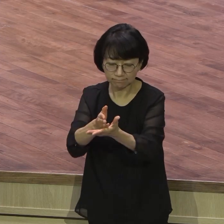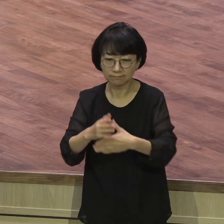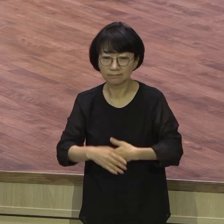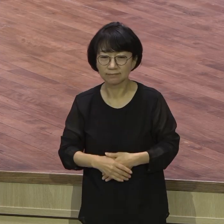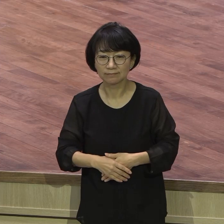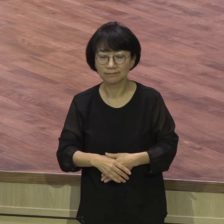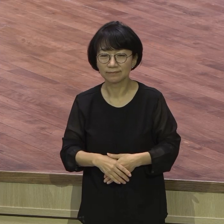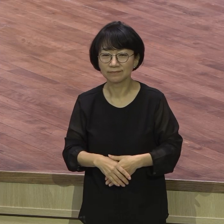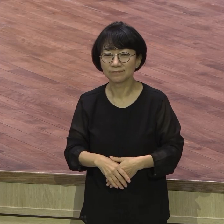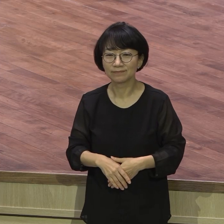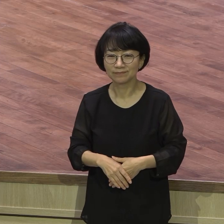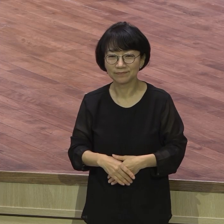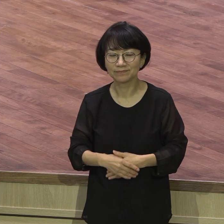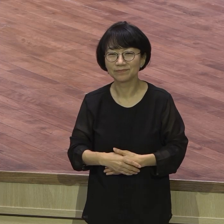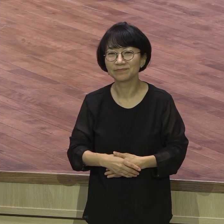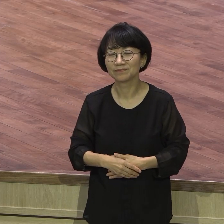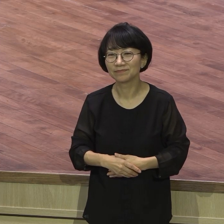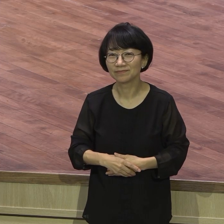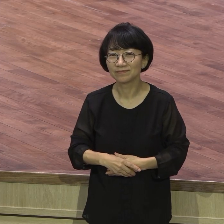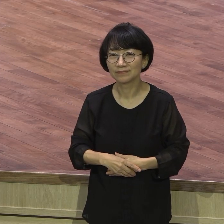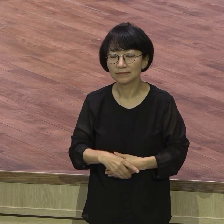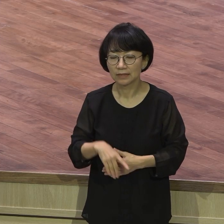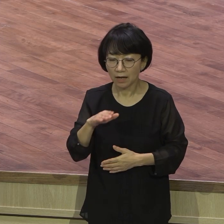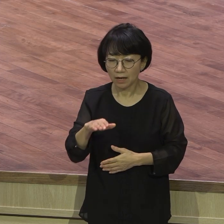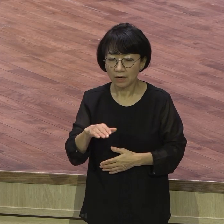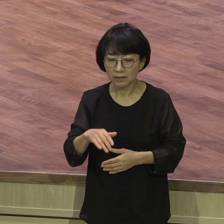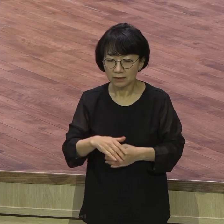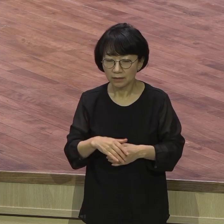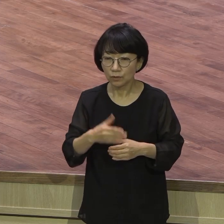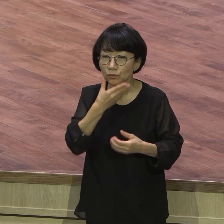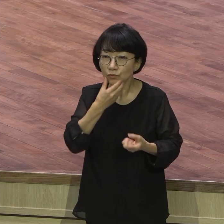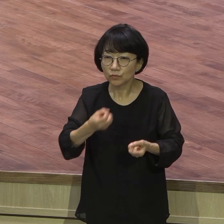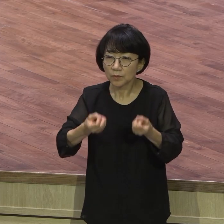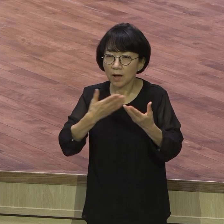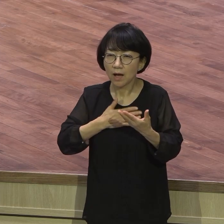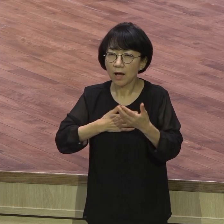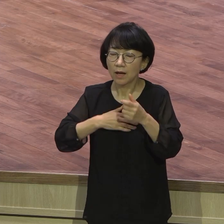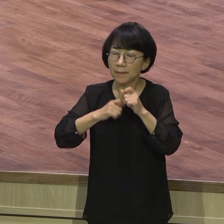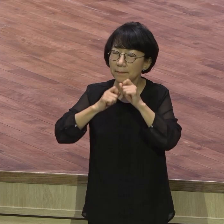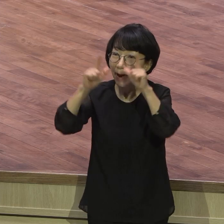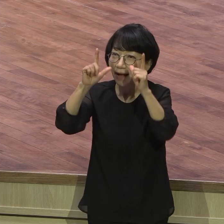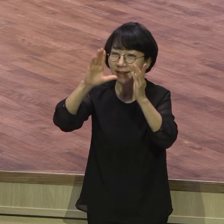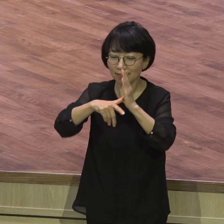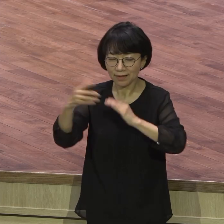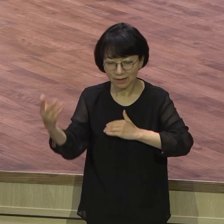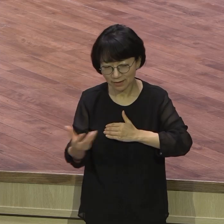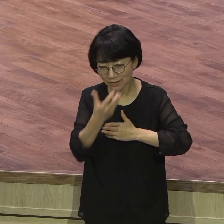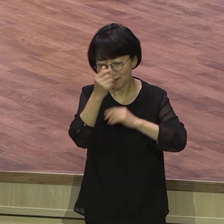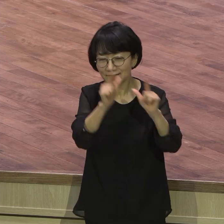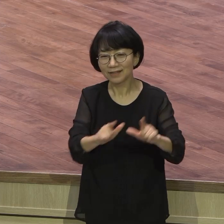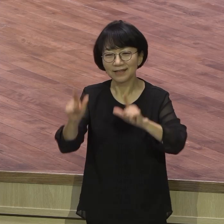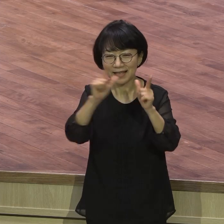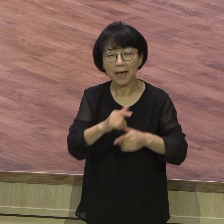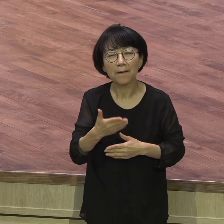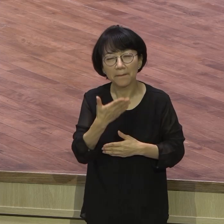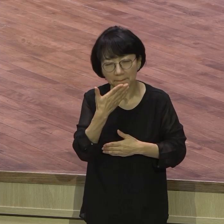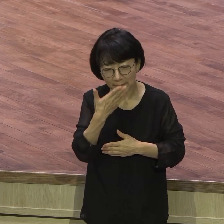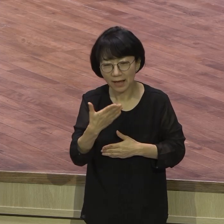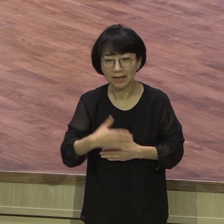이 축복을 이 사실적으로 깨닫는 것으로부터 거룩한 삶을 사는 거예요. 그게